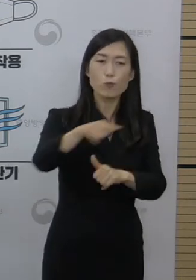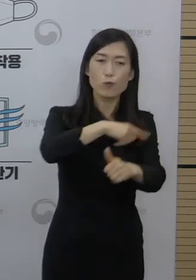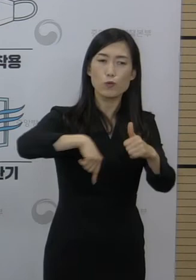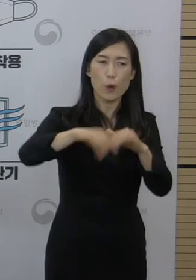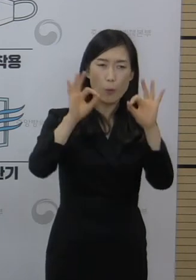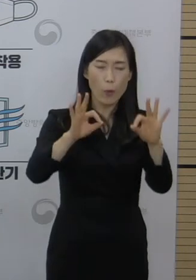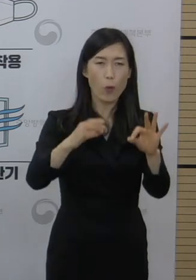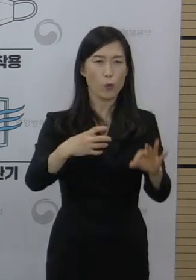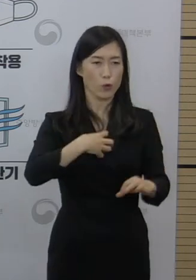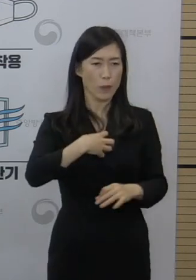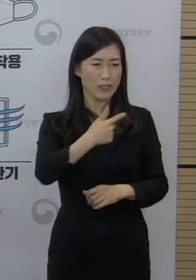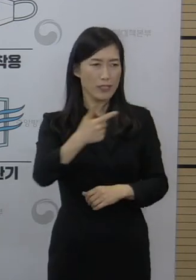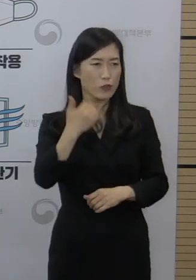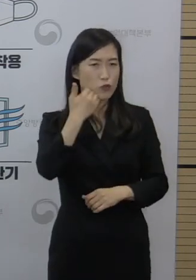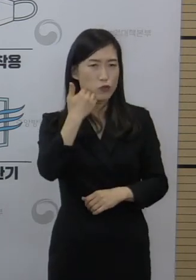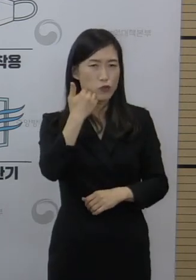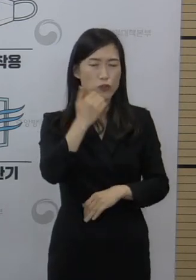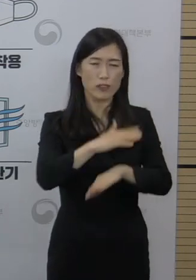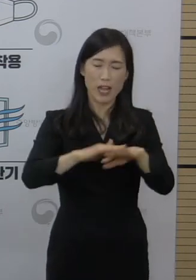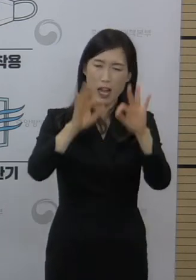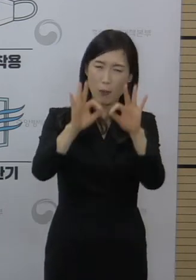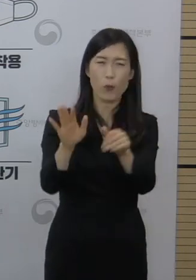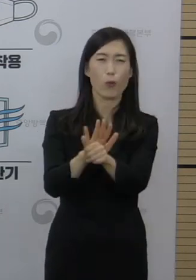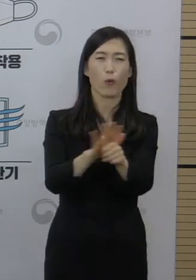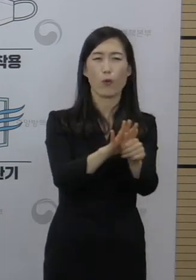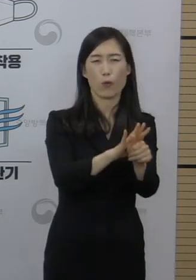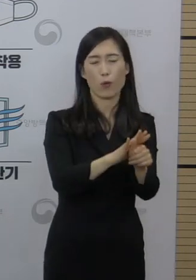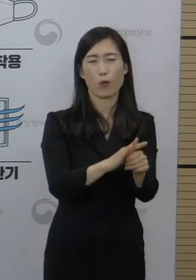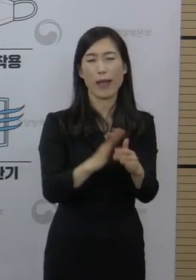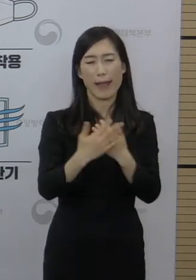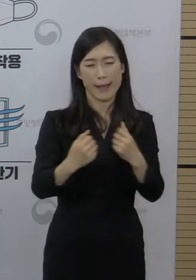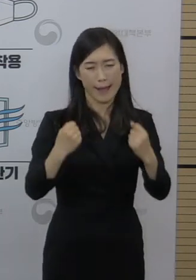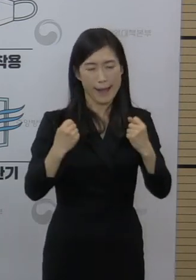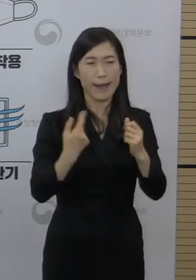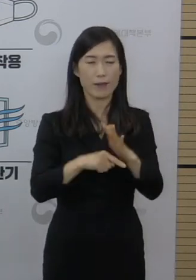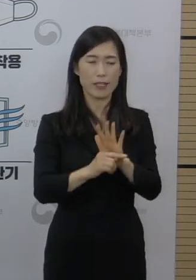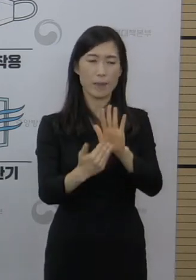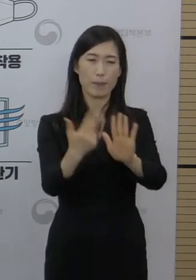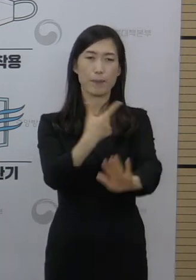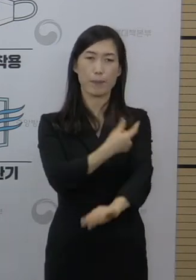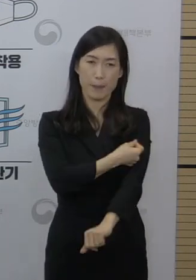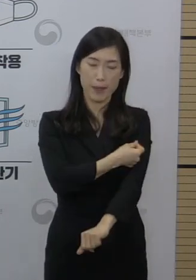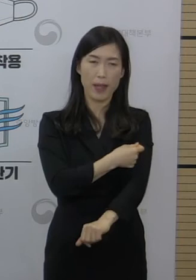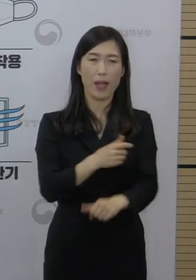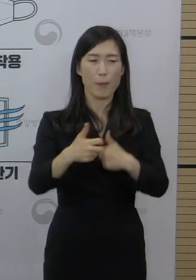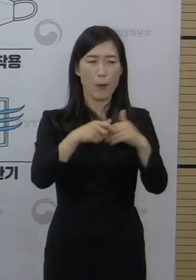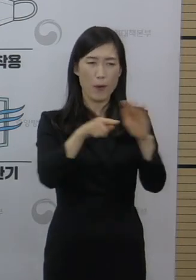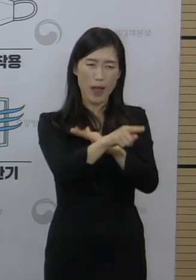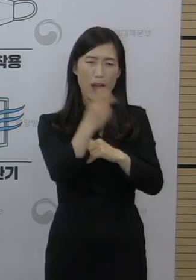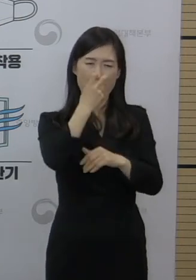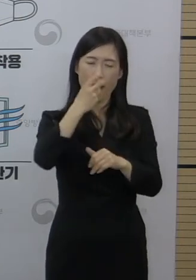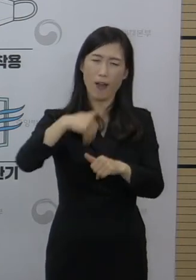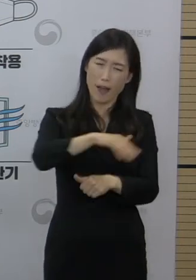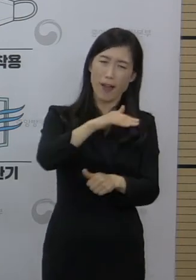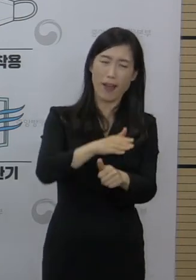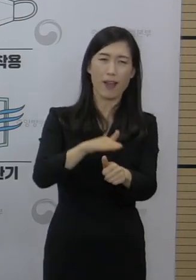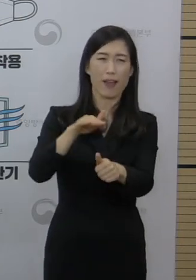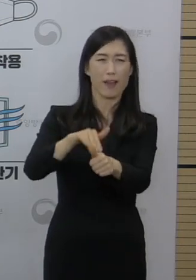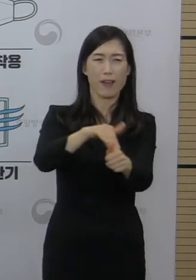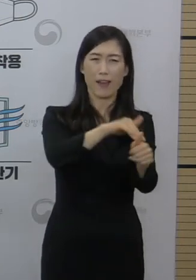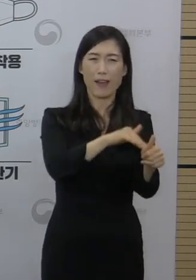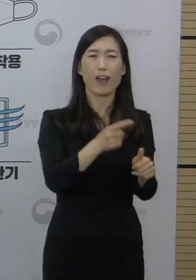다시 한번 살펴봐 주시고 건강 보호를 위해 예방접종과 조기 진단 치료를 챙겨 주시기를 당부를